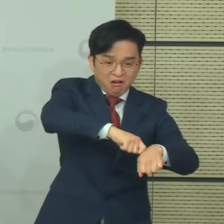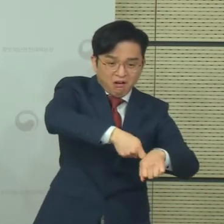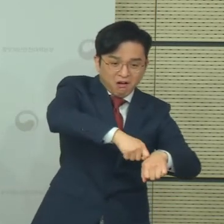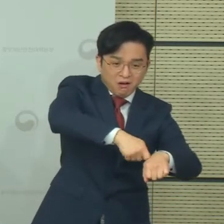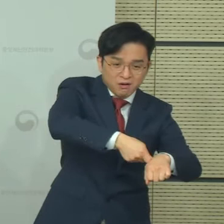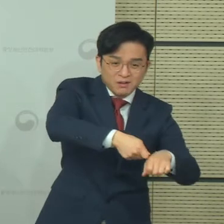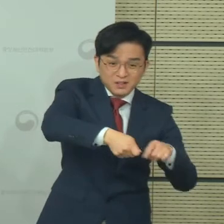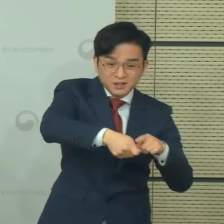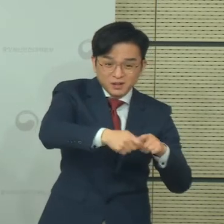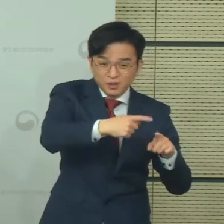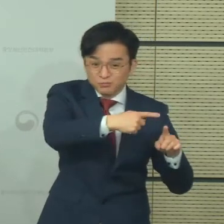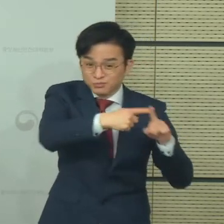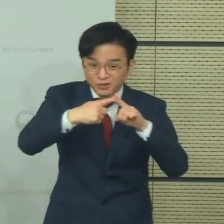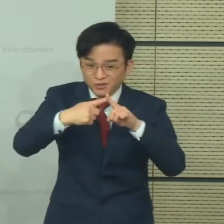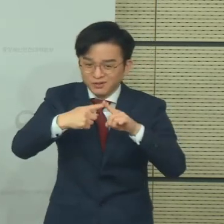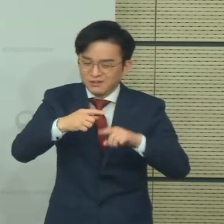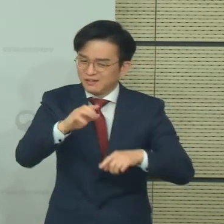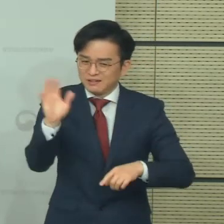그런 부분은 아닌 것 같고요.